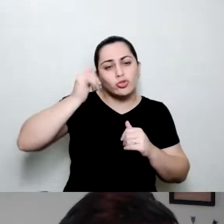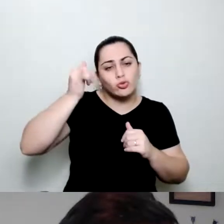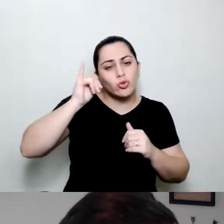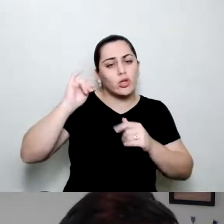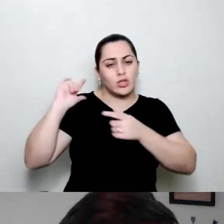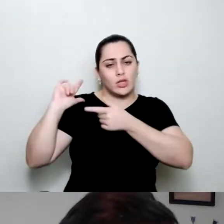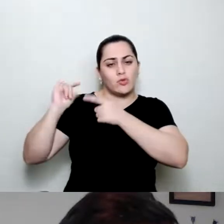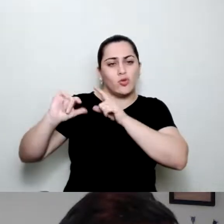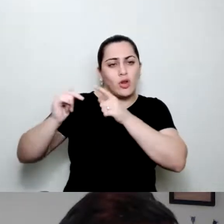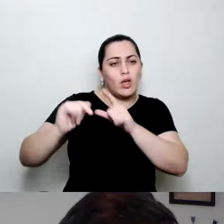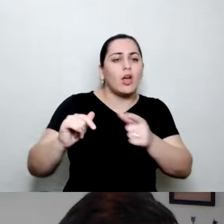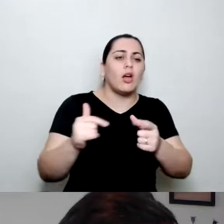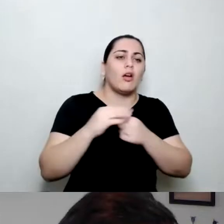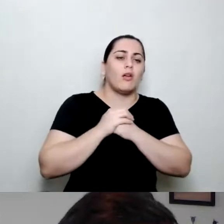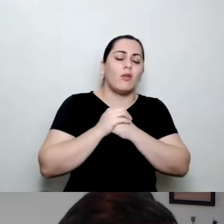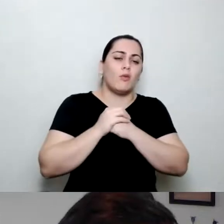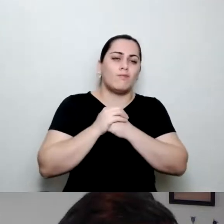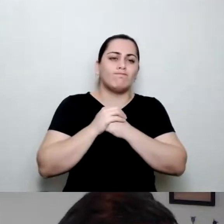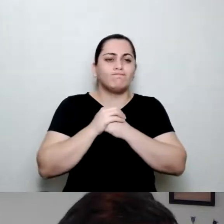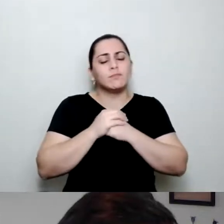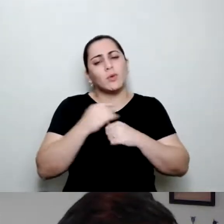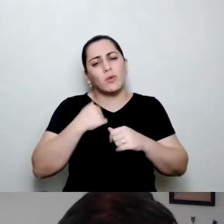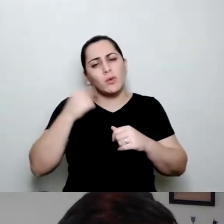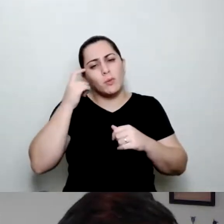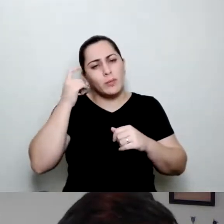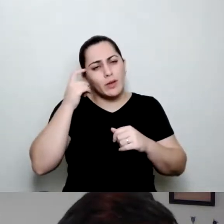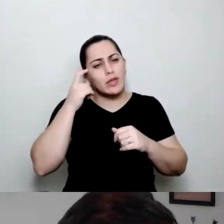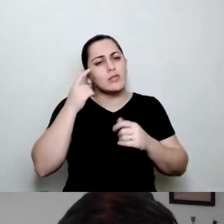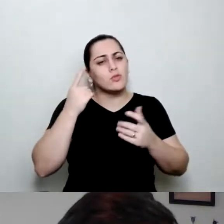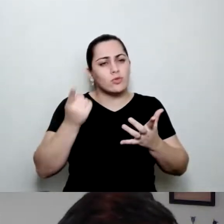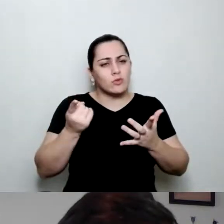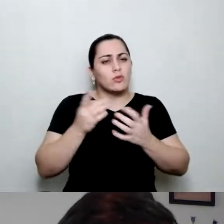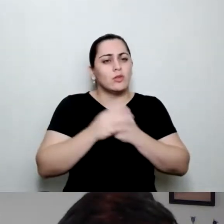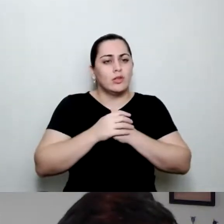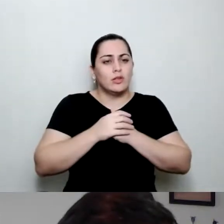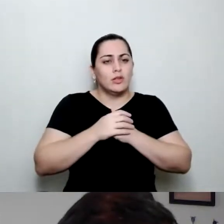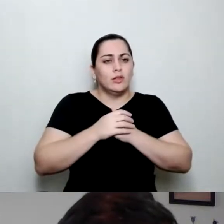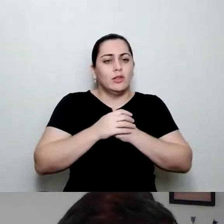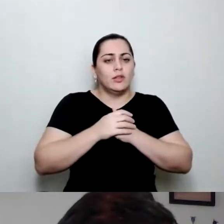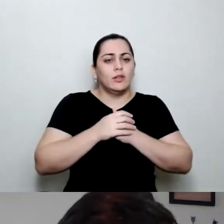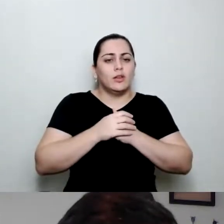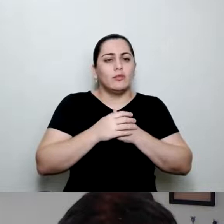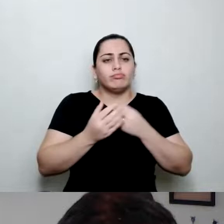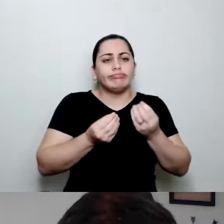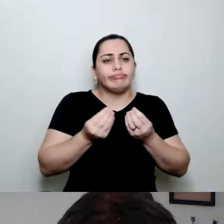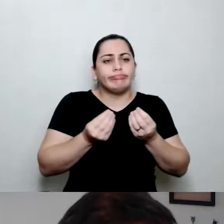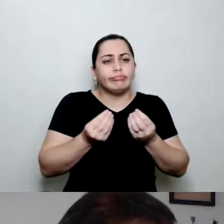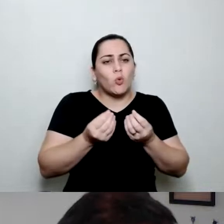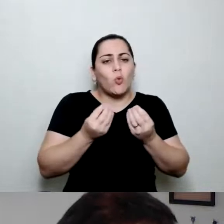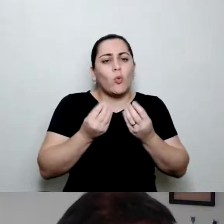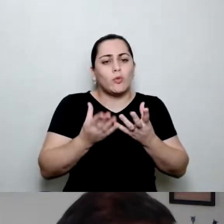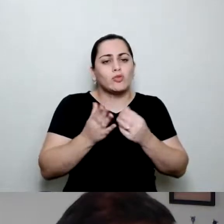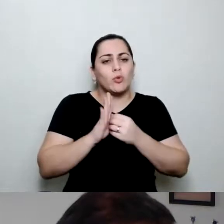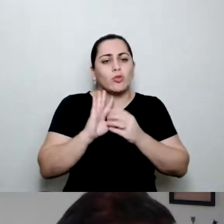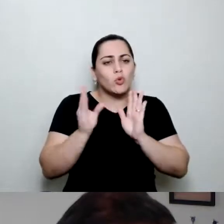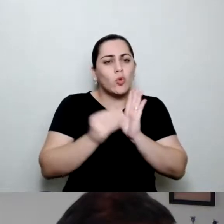né? E aí eu tenho pensado muito sobre qual que é a validade, assim, da gente